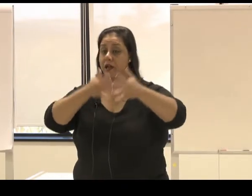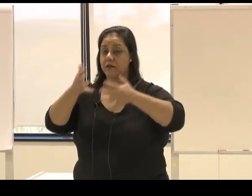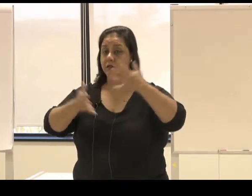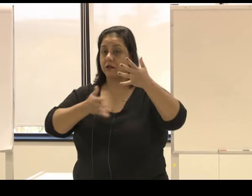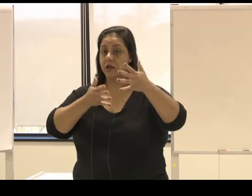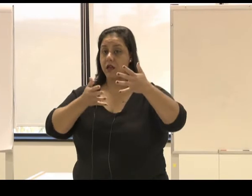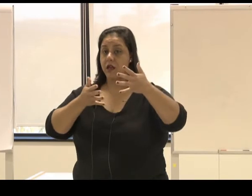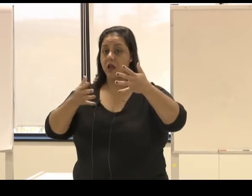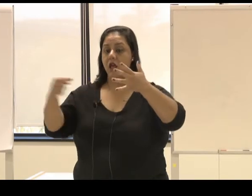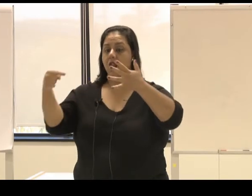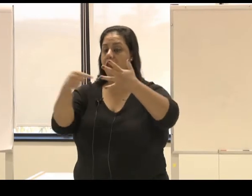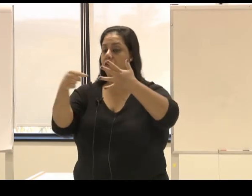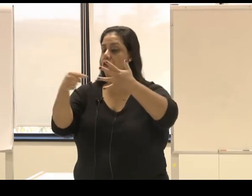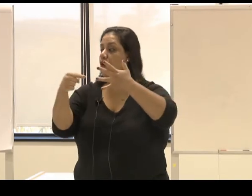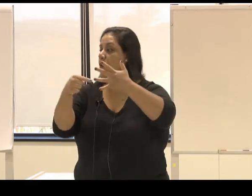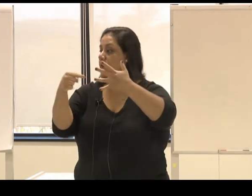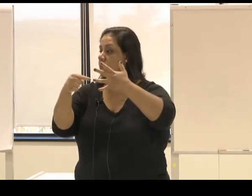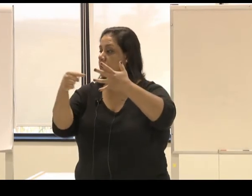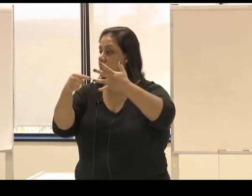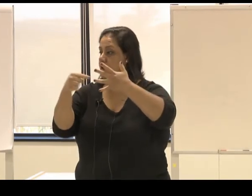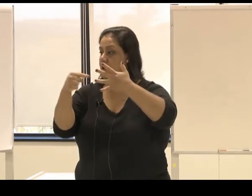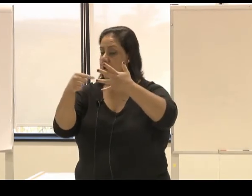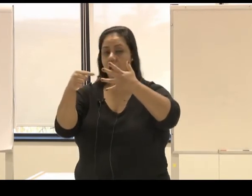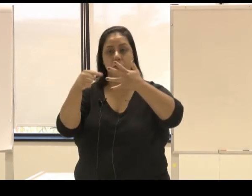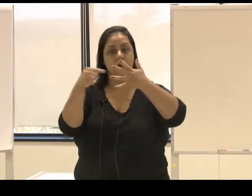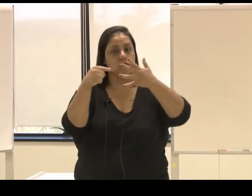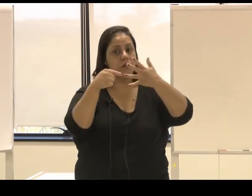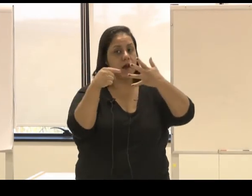sinais, nível 2, eu posso vir para cá?